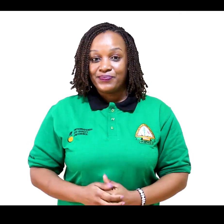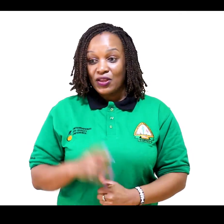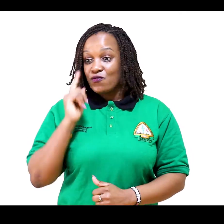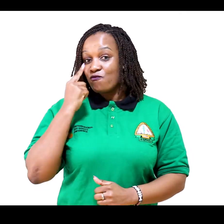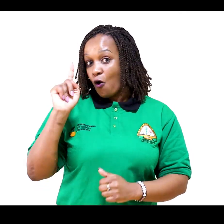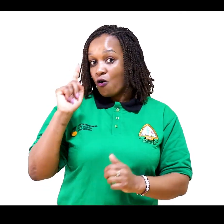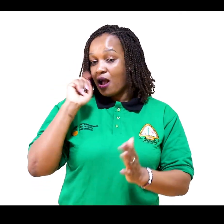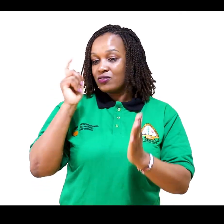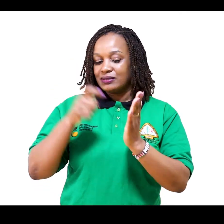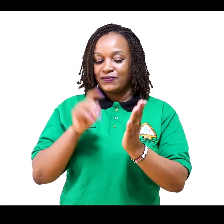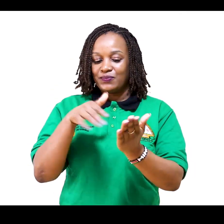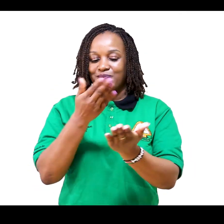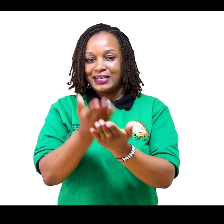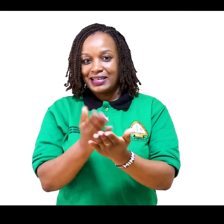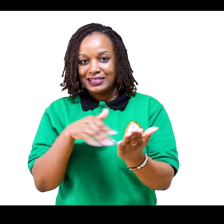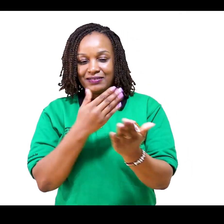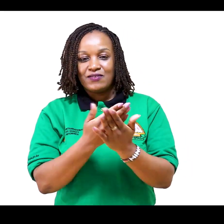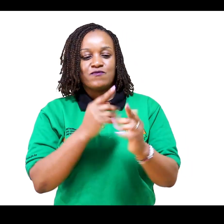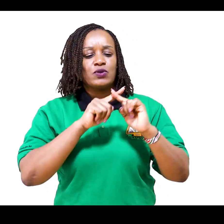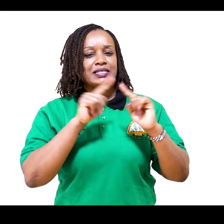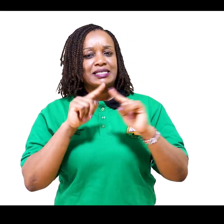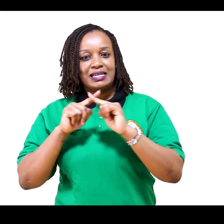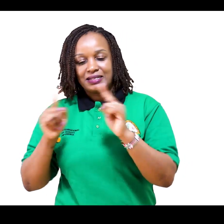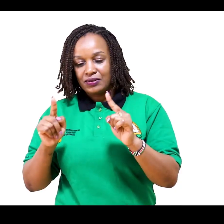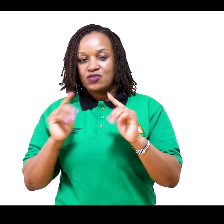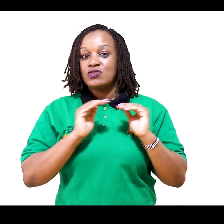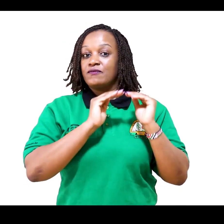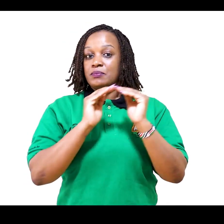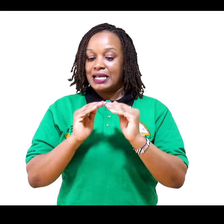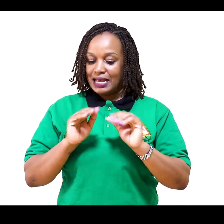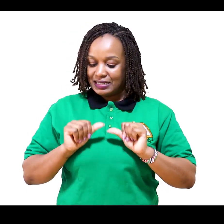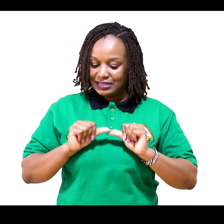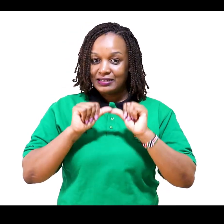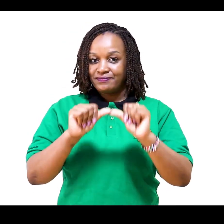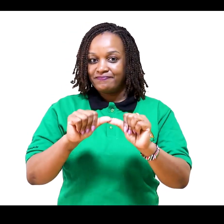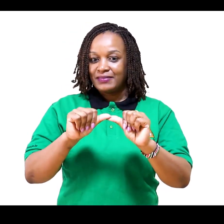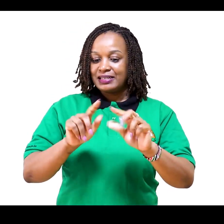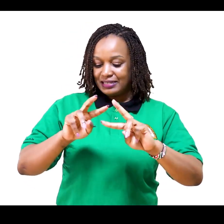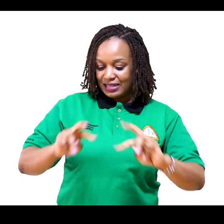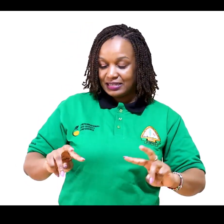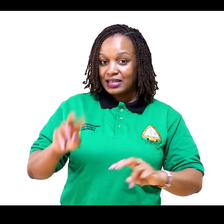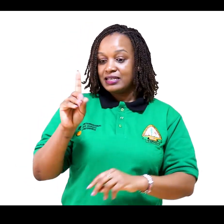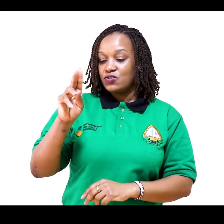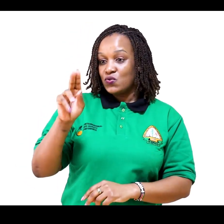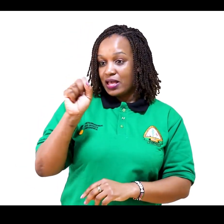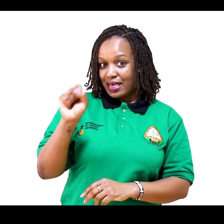Kwa udhibitisho wa maombi ya majaribio ya utofauti, usawa na udhabiti DUS, hitaji